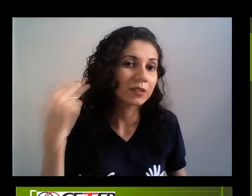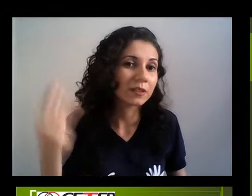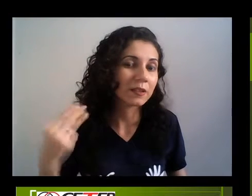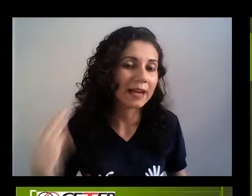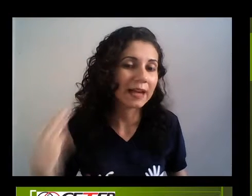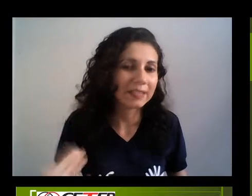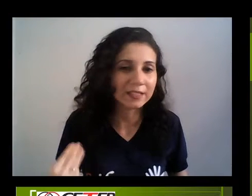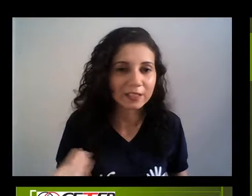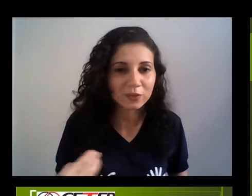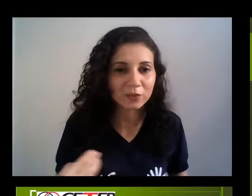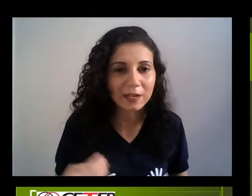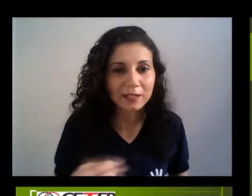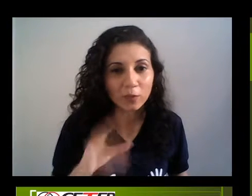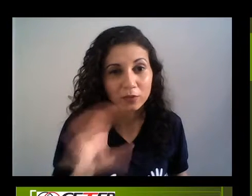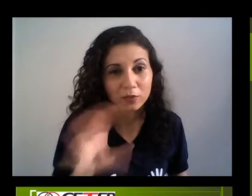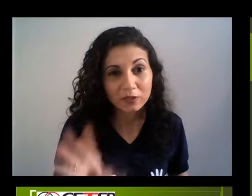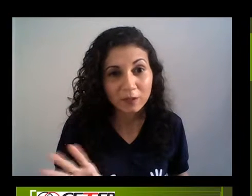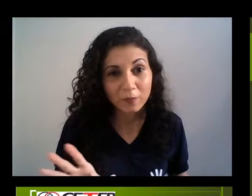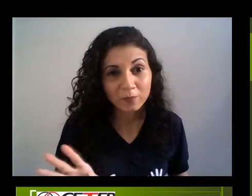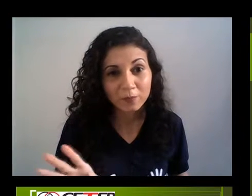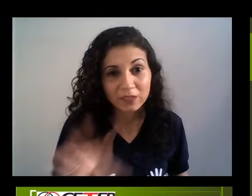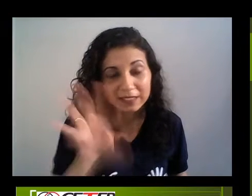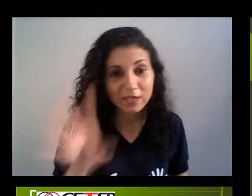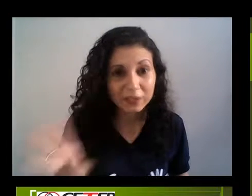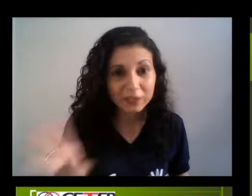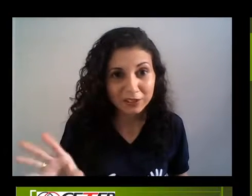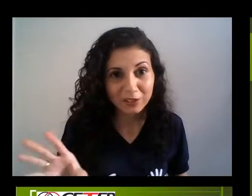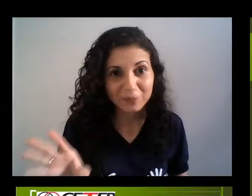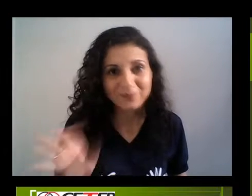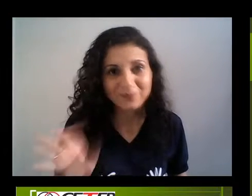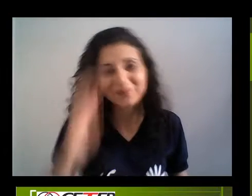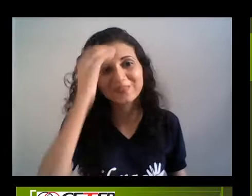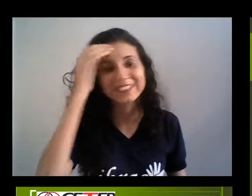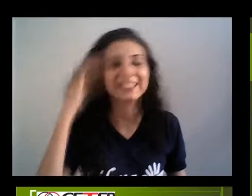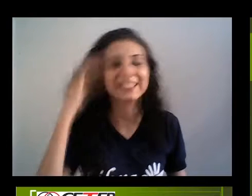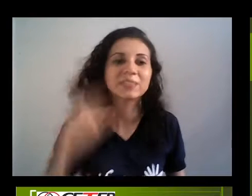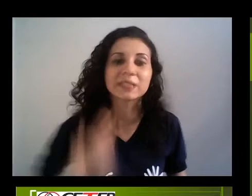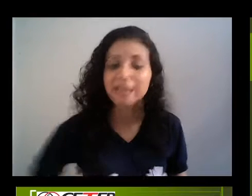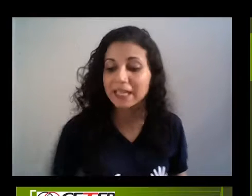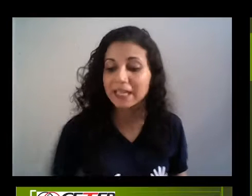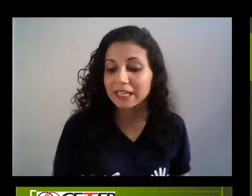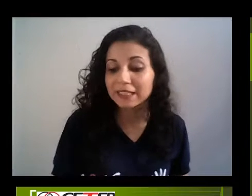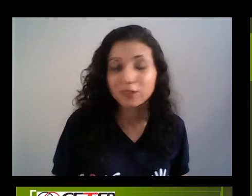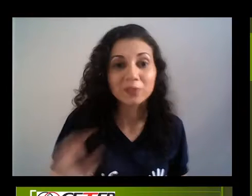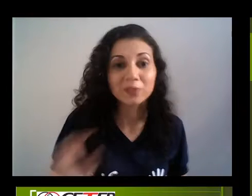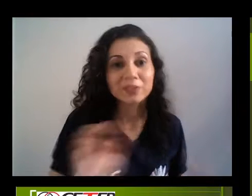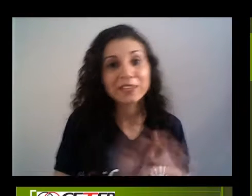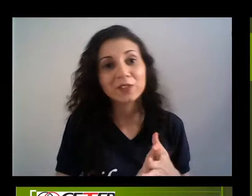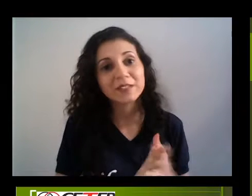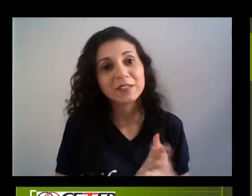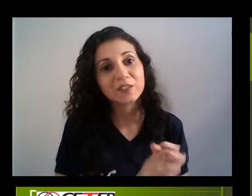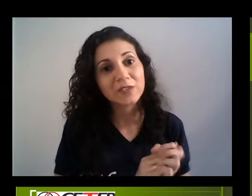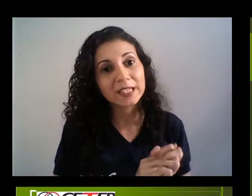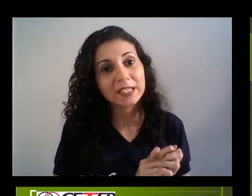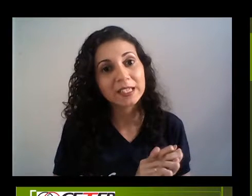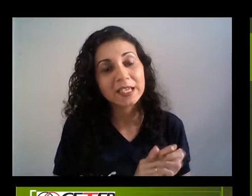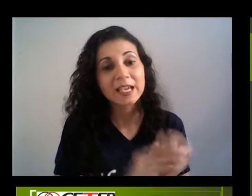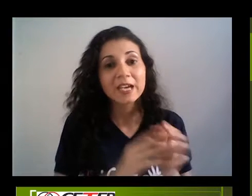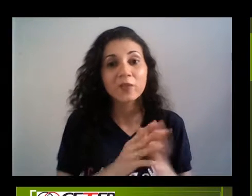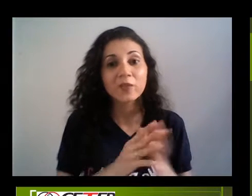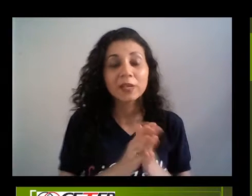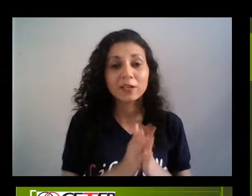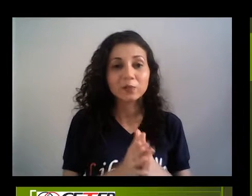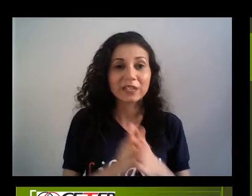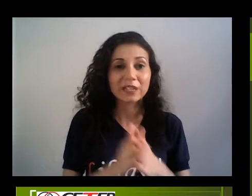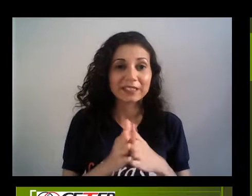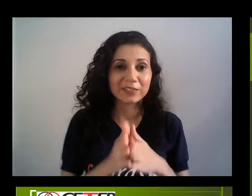isso daqui. Aí tá escrito lá, que é o meu sinal. Se escreve desse jeito, em libras. E sobre o sinal, né? Nem falei.